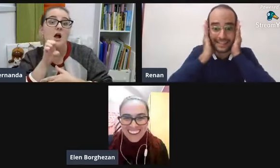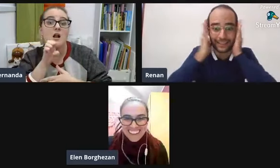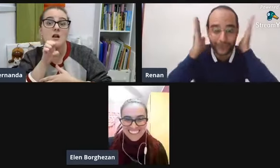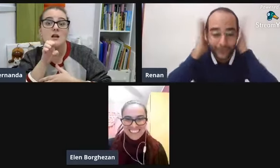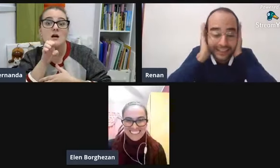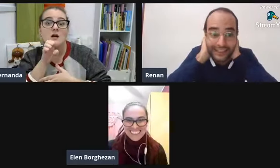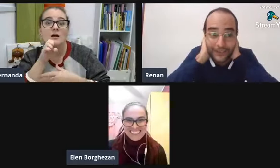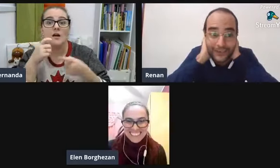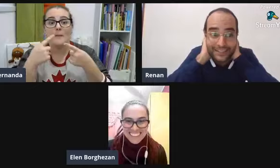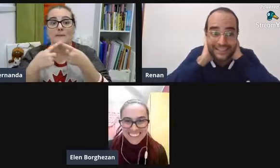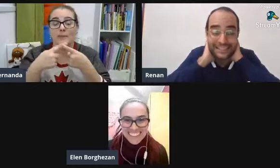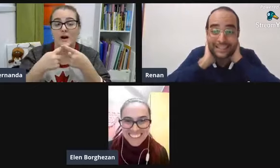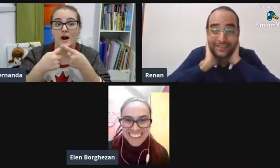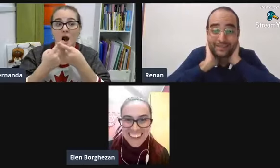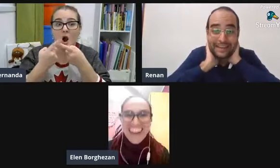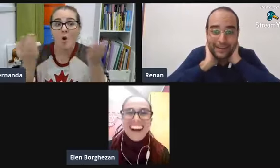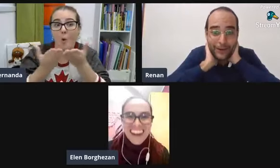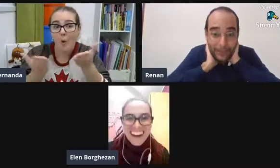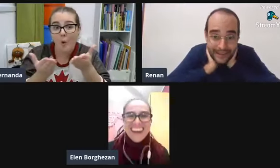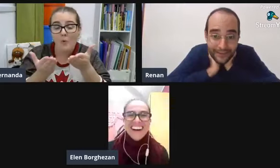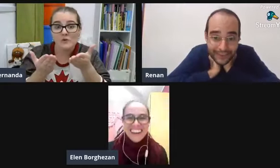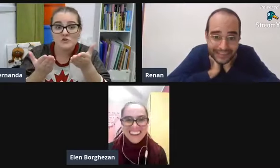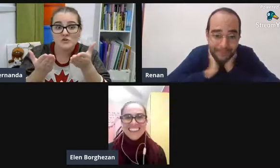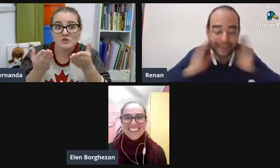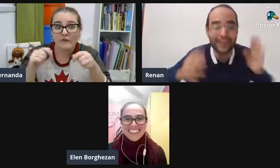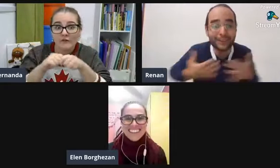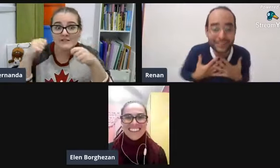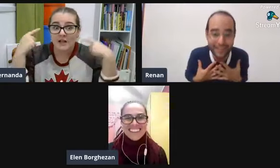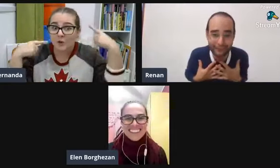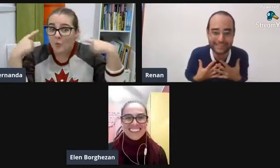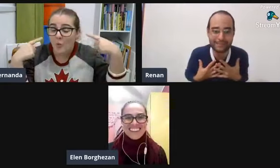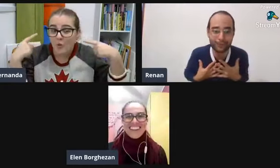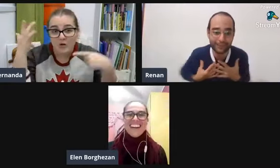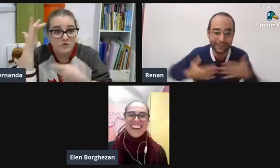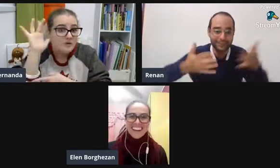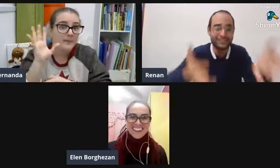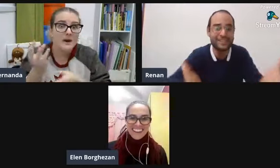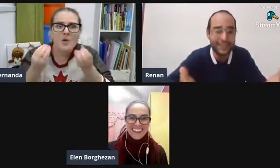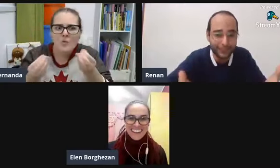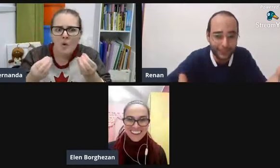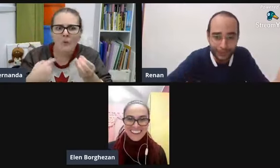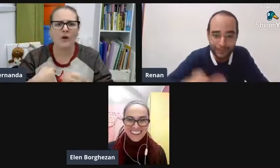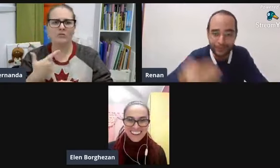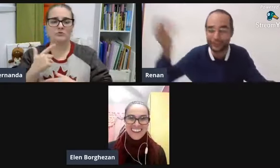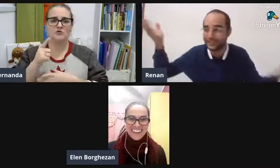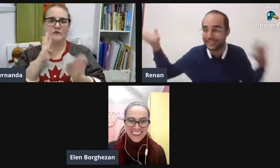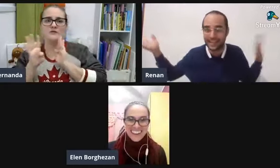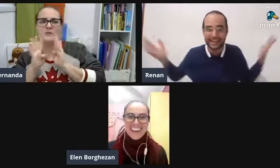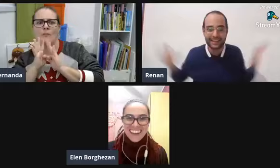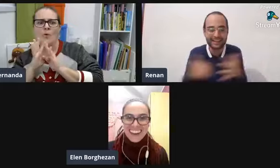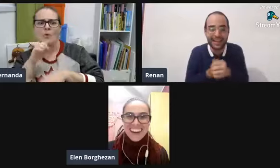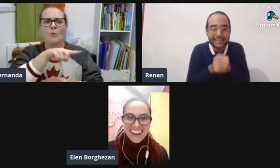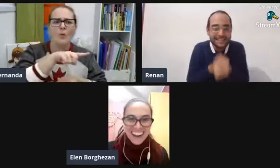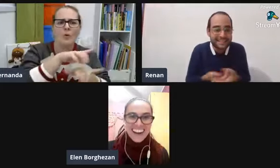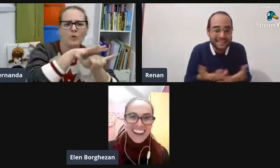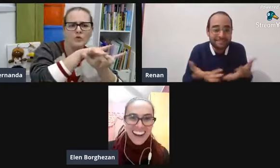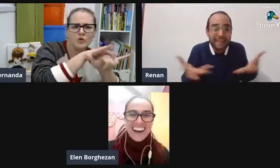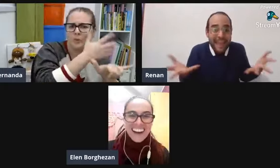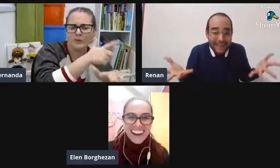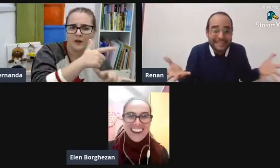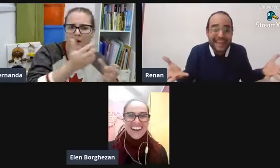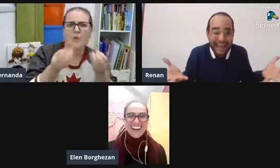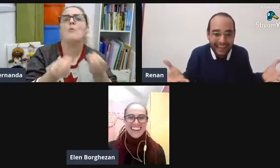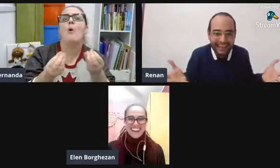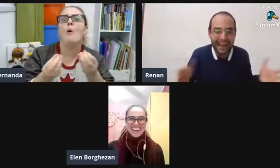fazer essa loucura aqui hoje, a gente não sabia nem como ia fazer, porque eu não tinha Facebook, então não tinha YouTube, o outro não tinha, ninguém tinha